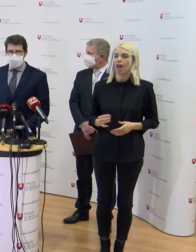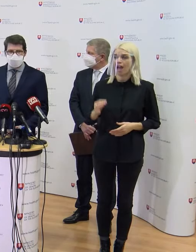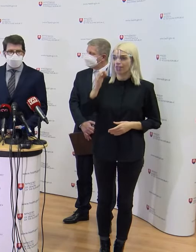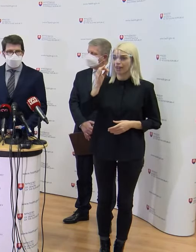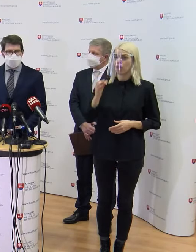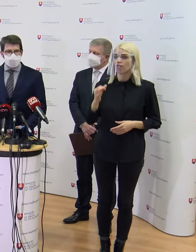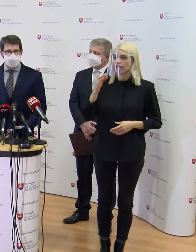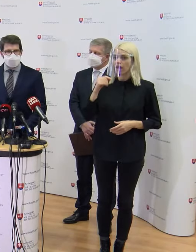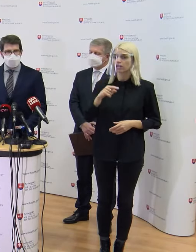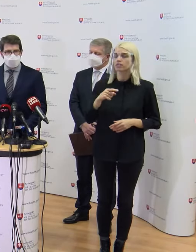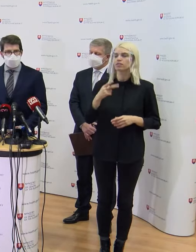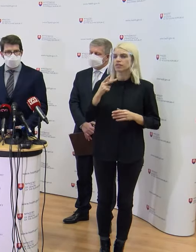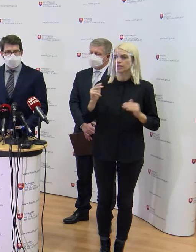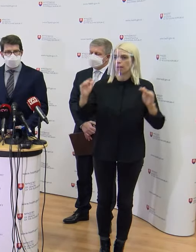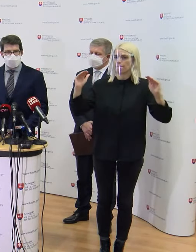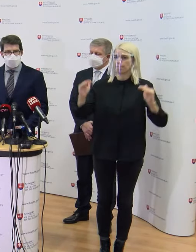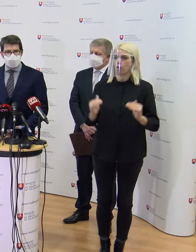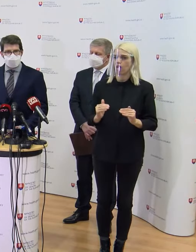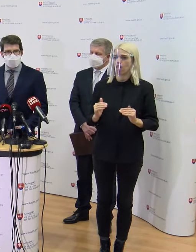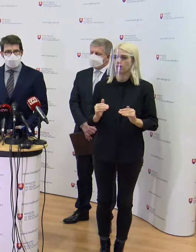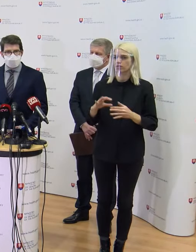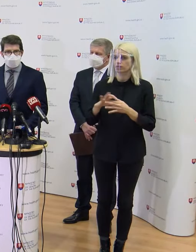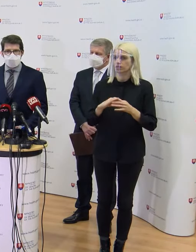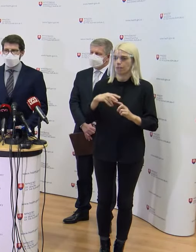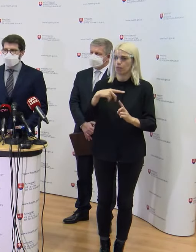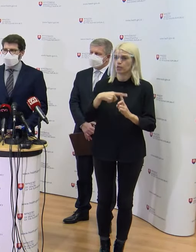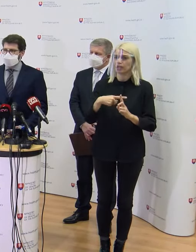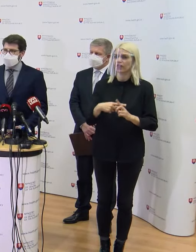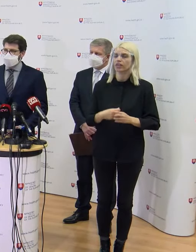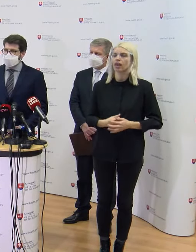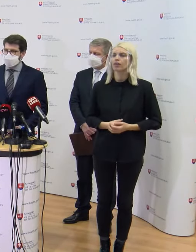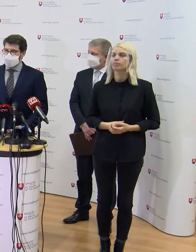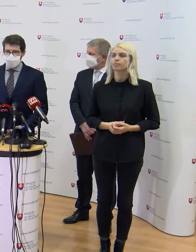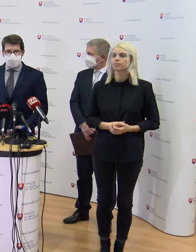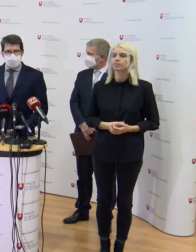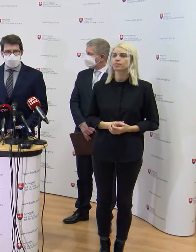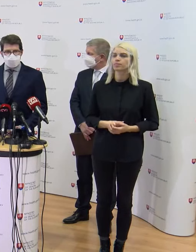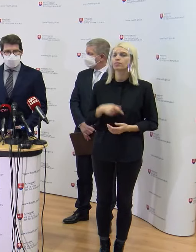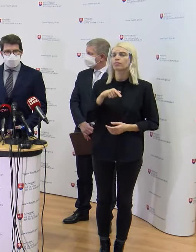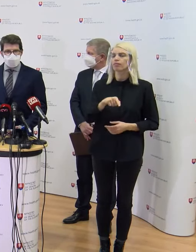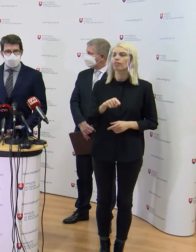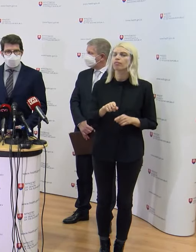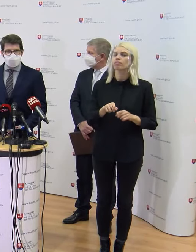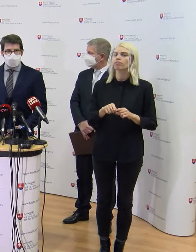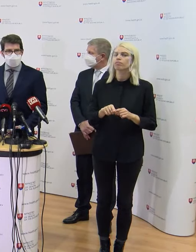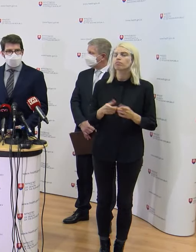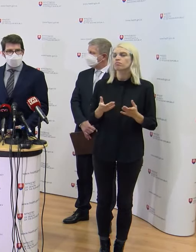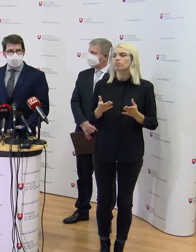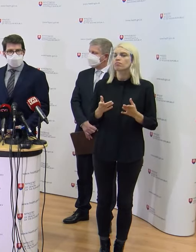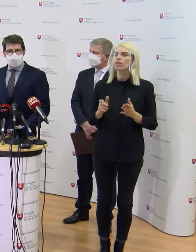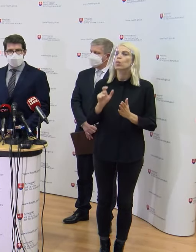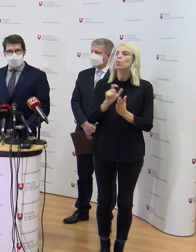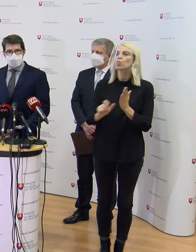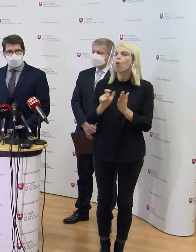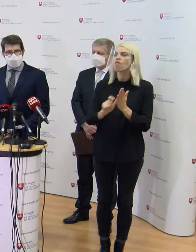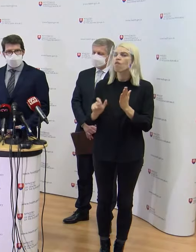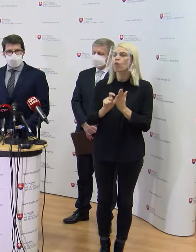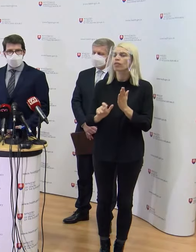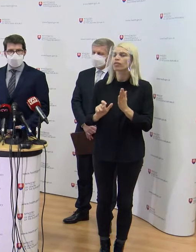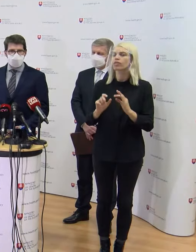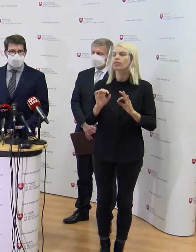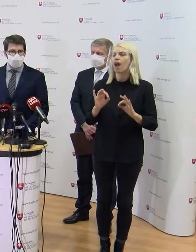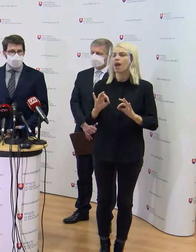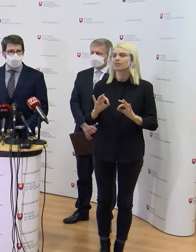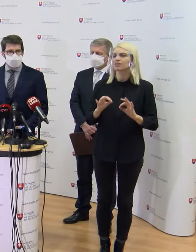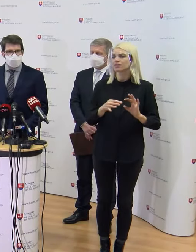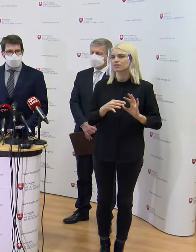testoch vidíme výraznejší pokles v pozitivite. Ten môže byť z veľkej časti vysvetlený, ale práve